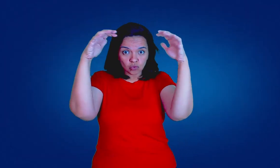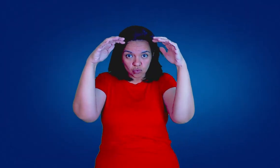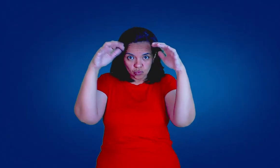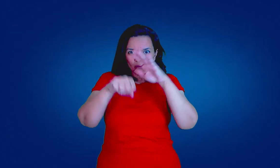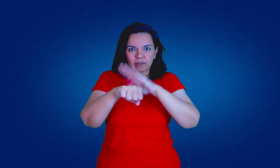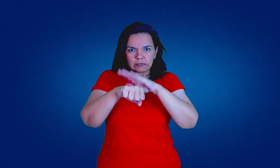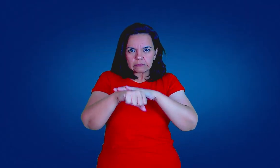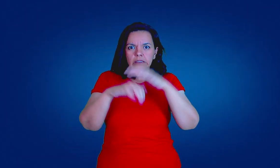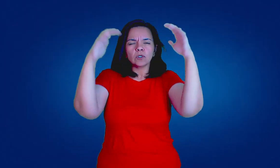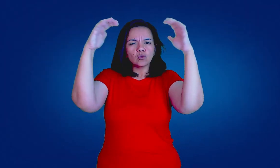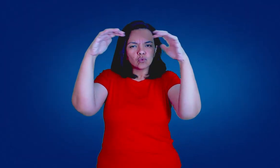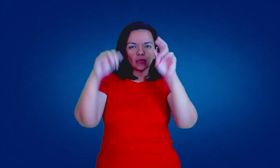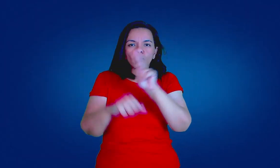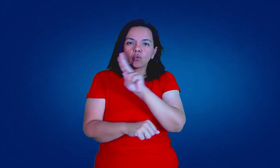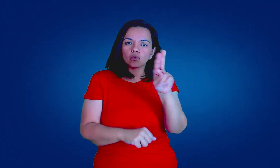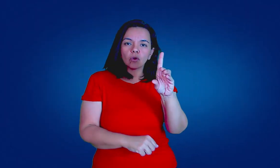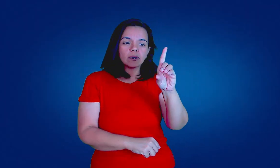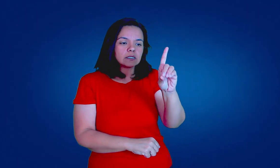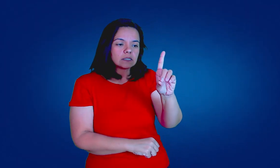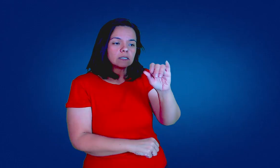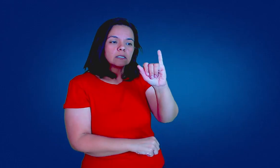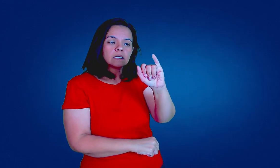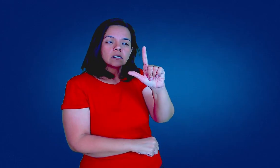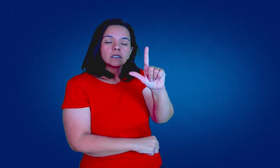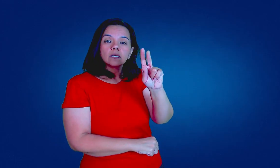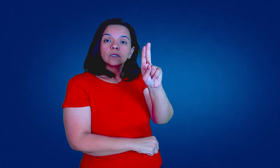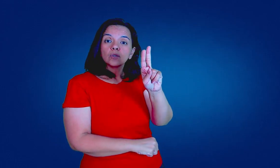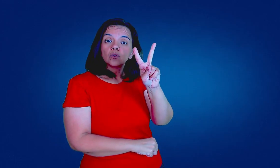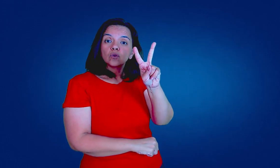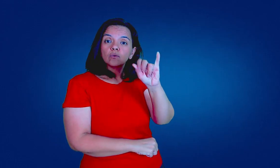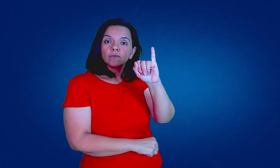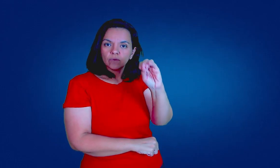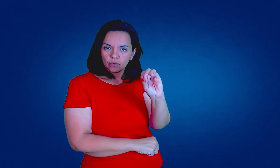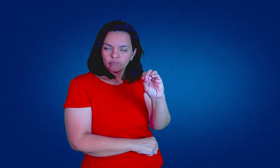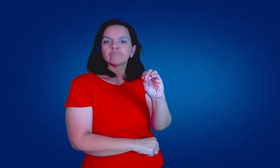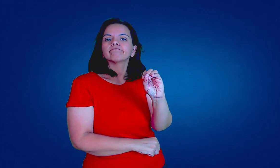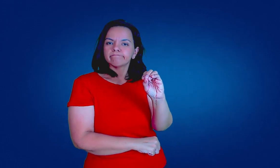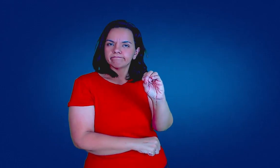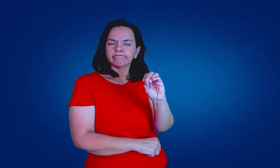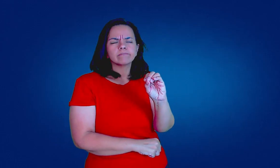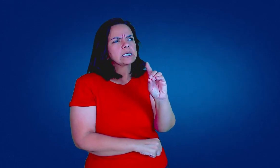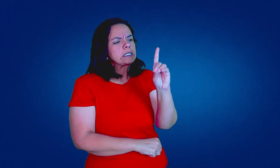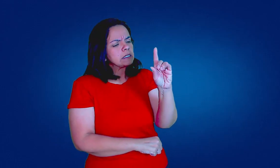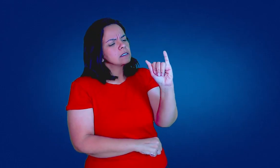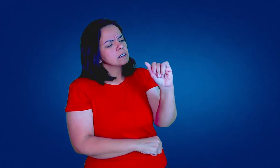chuva forte. O nome dessa chuva é dilúvio.